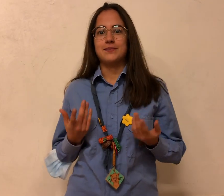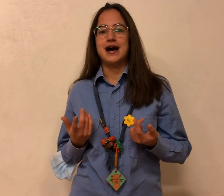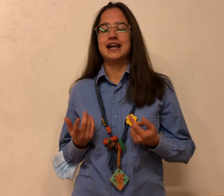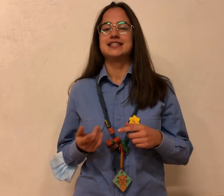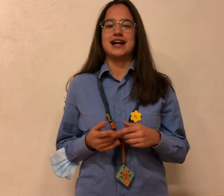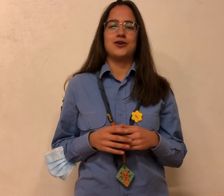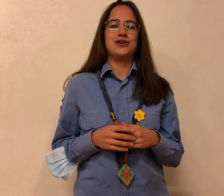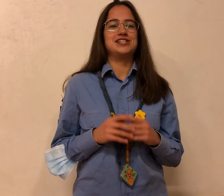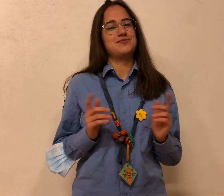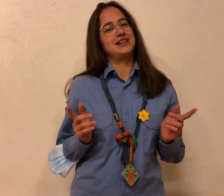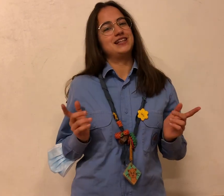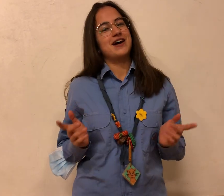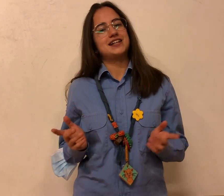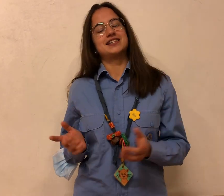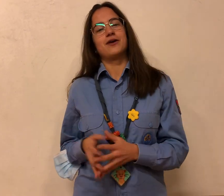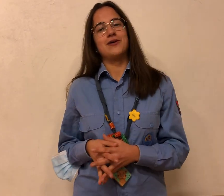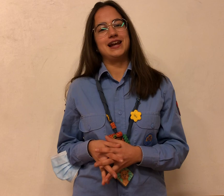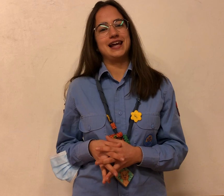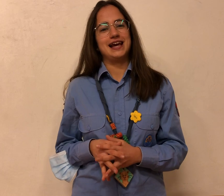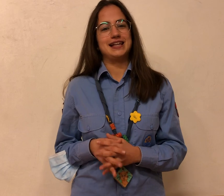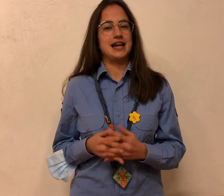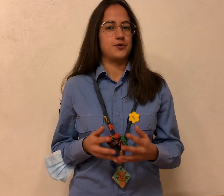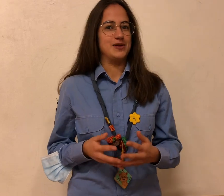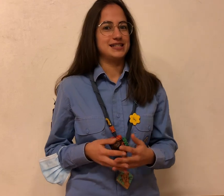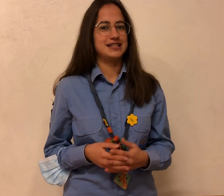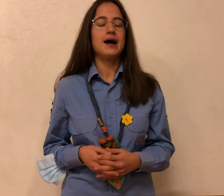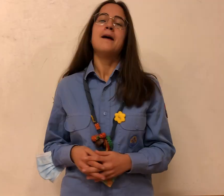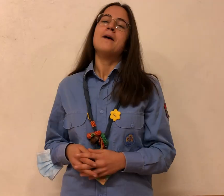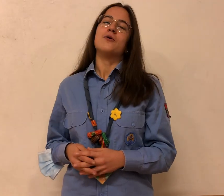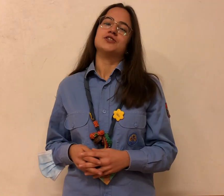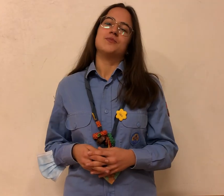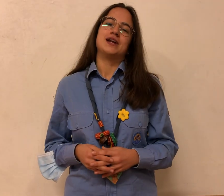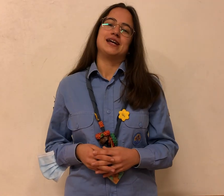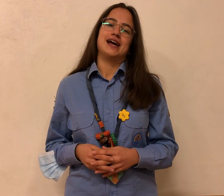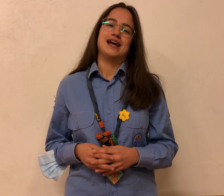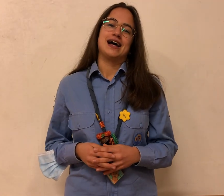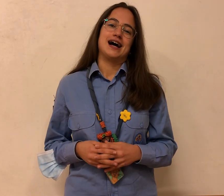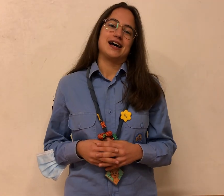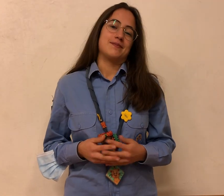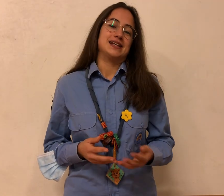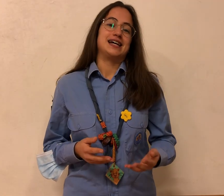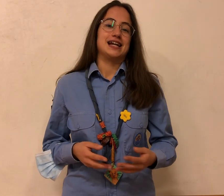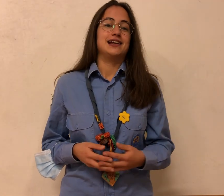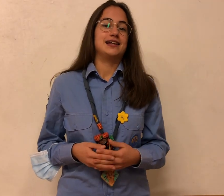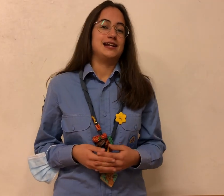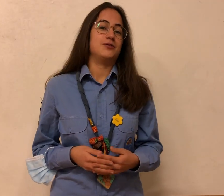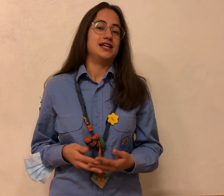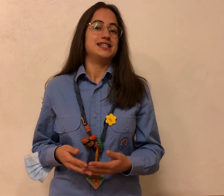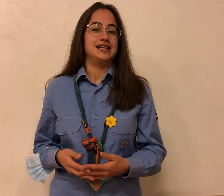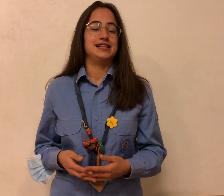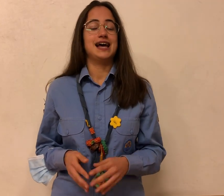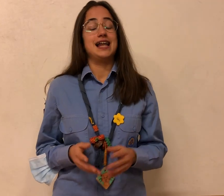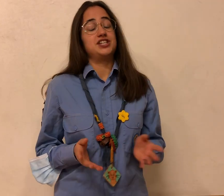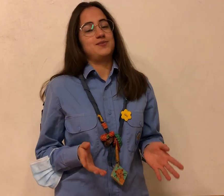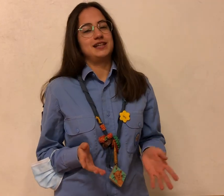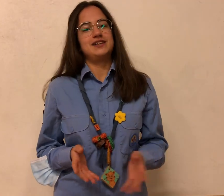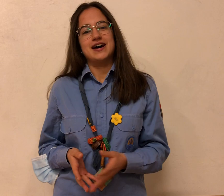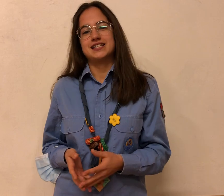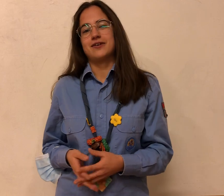labiale saranno leggermente diverse da quelle della promessa, questo perché la grammatica della lingua dei segni è leggermente diversa da quella